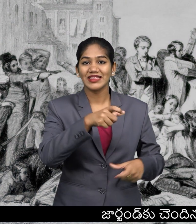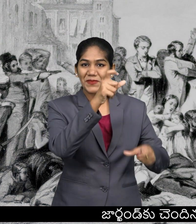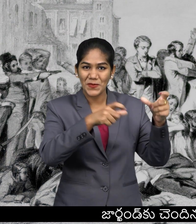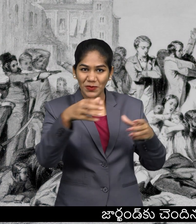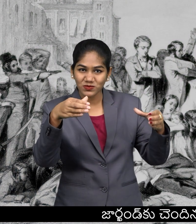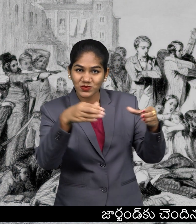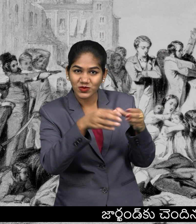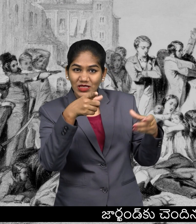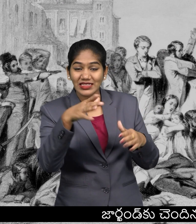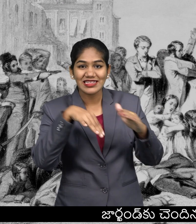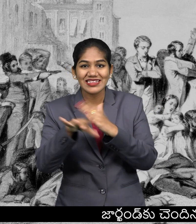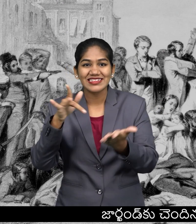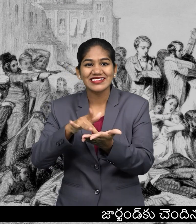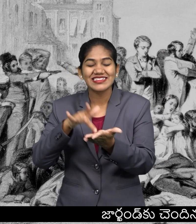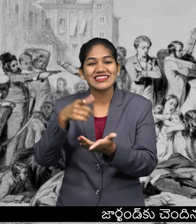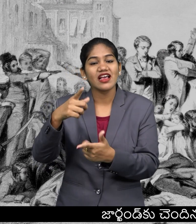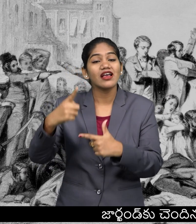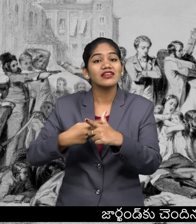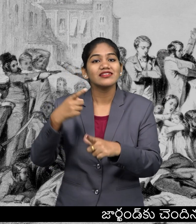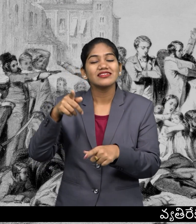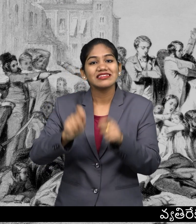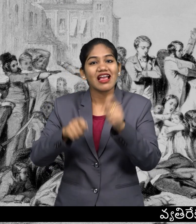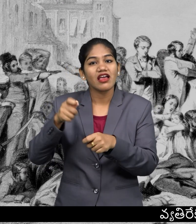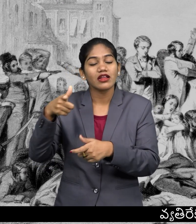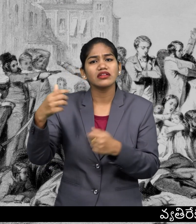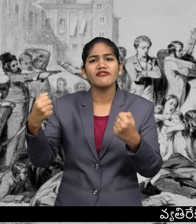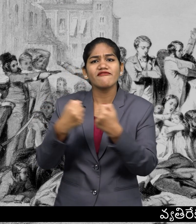జార్ఖండ్కు చెందిన సంతలు బ్రిటిష్ పాలనకు వ్యతిరేకంగా పోరాడారు.